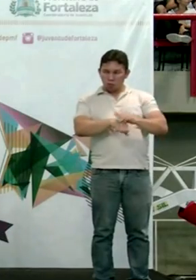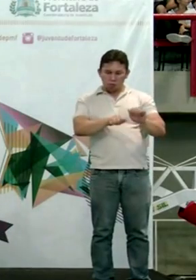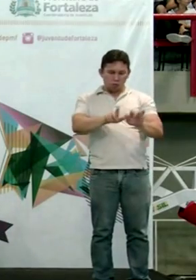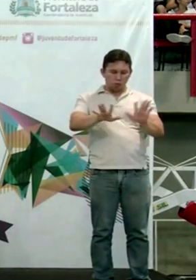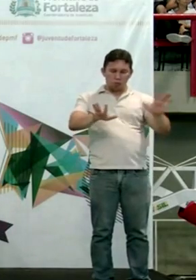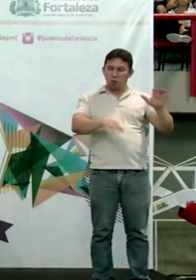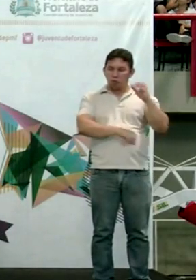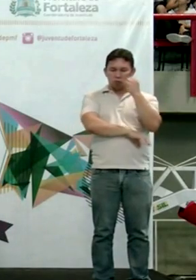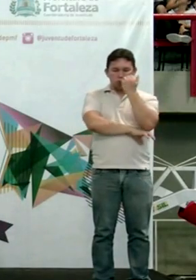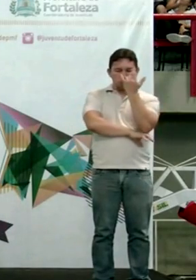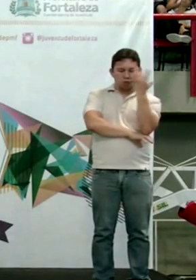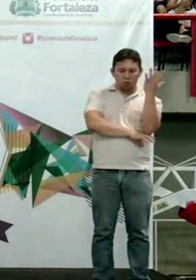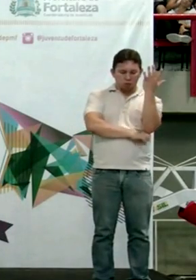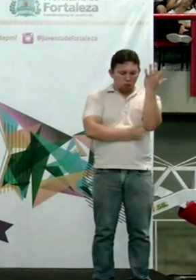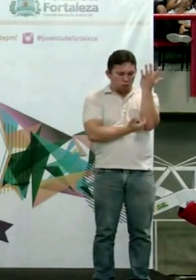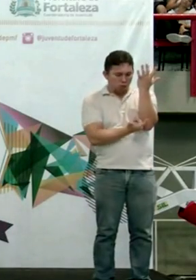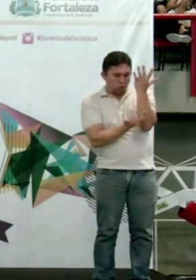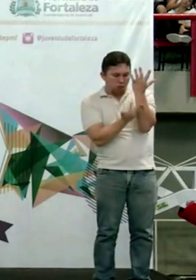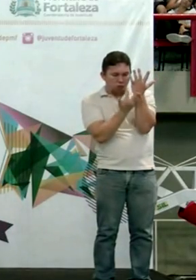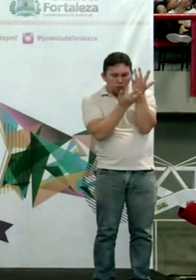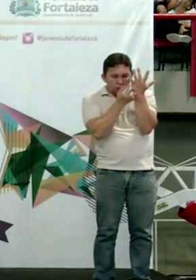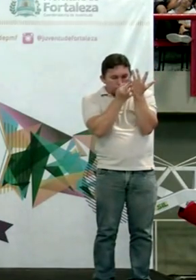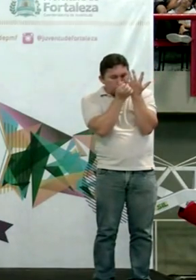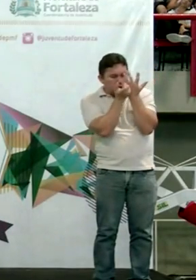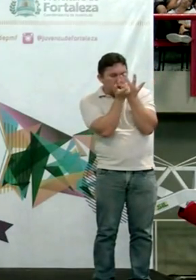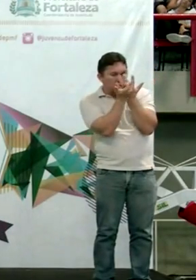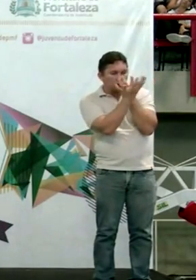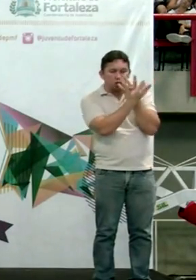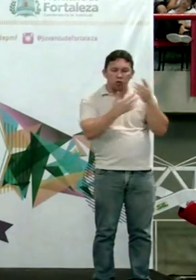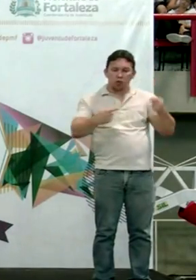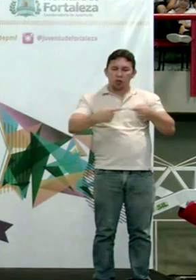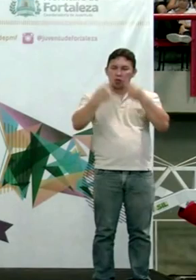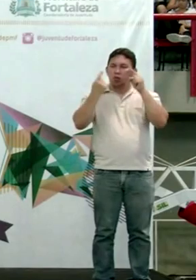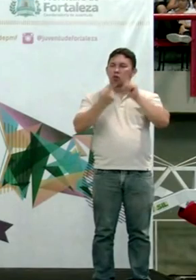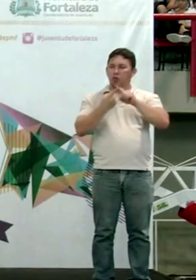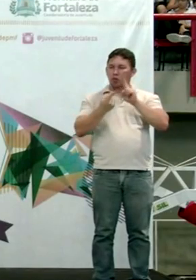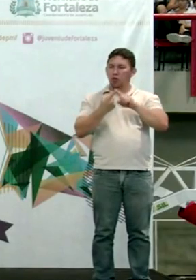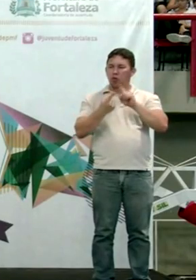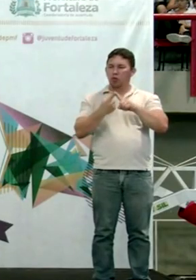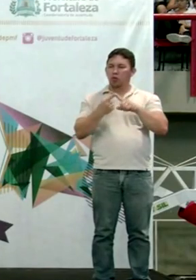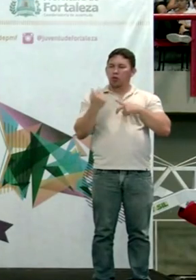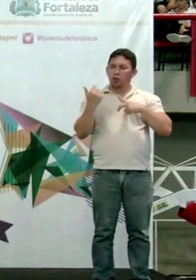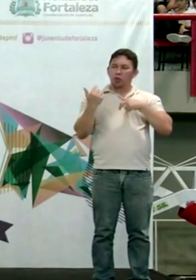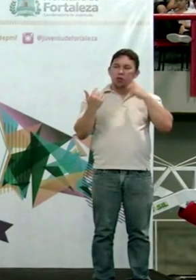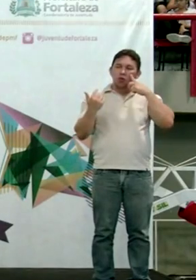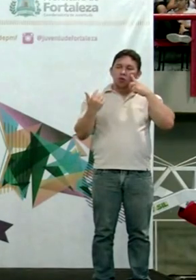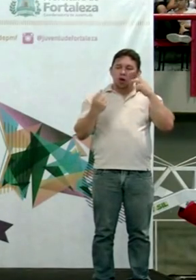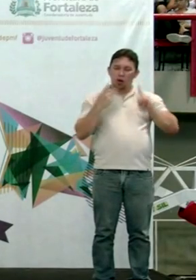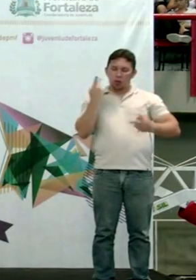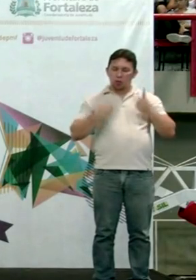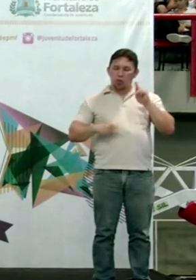da floração promovida pelo gás liberado durante o processo é a mesma do hormônio vegetal